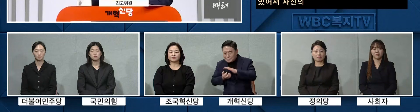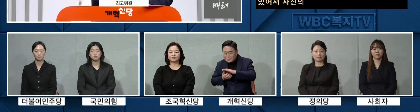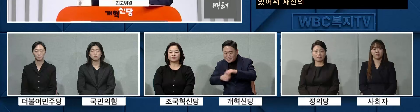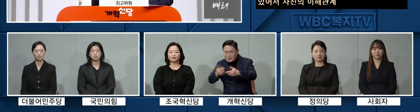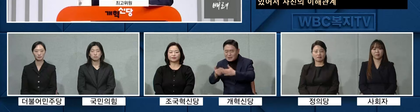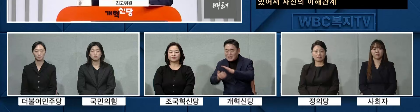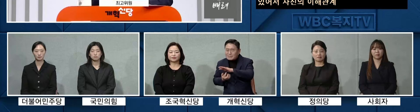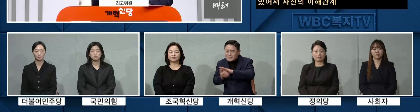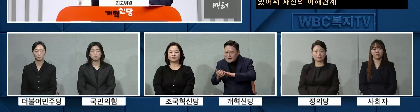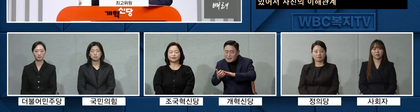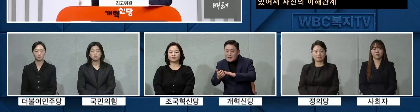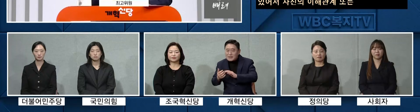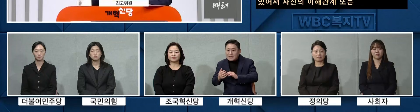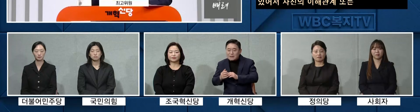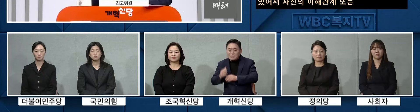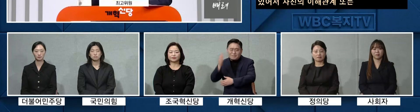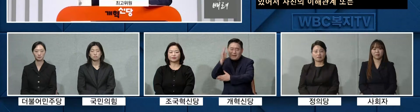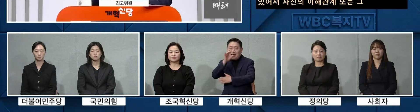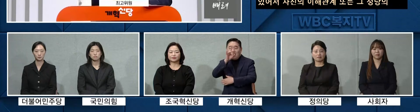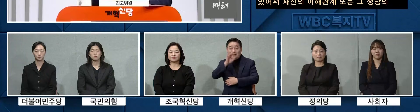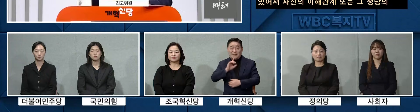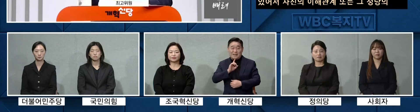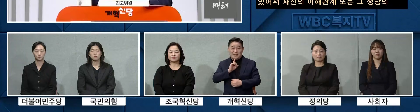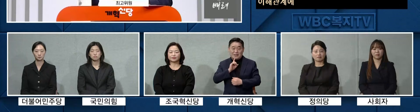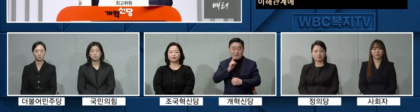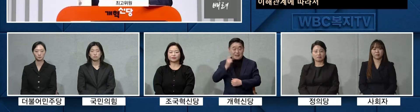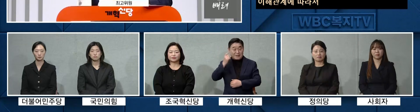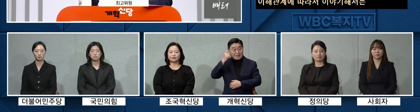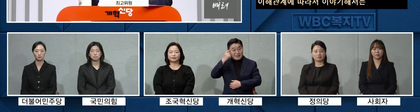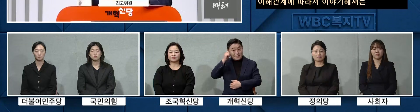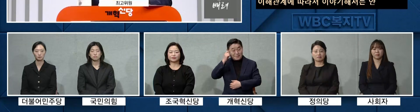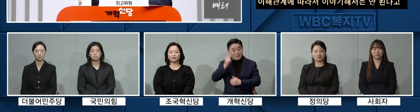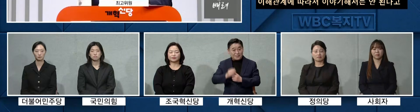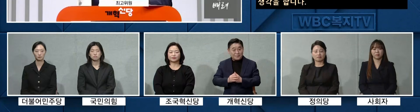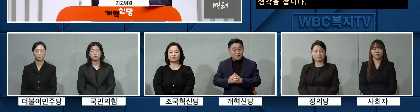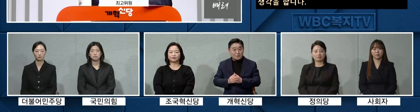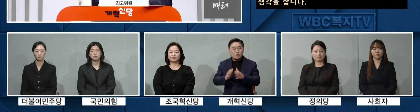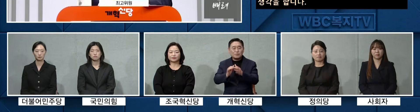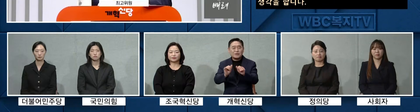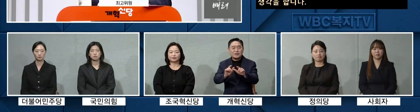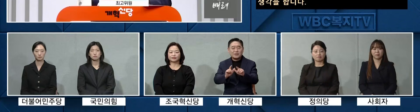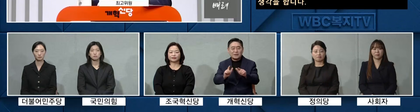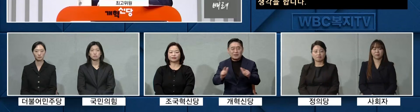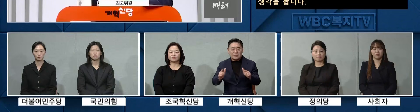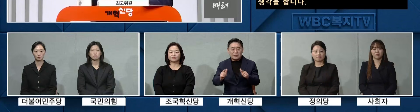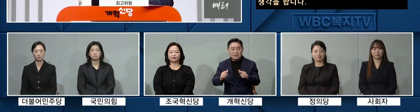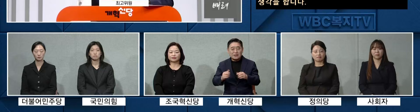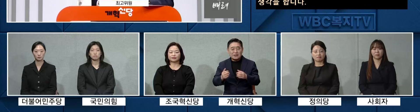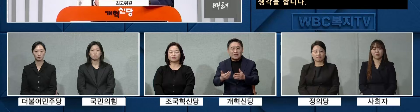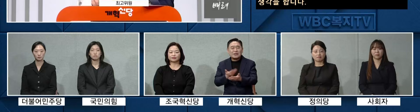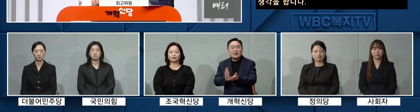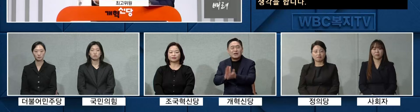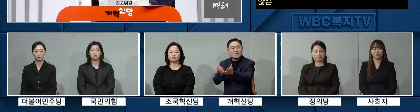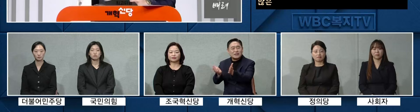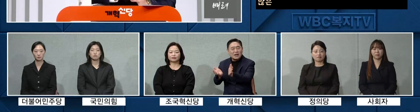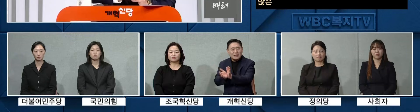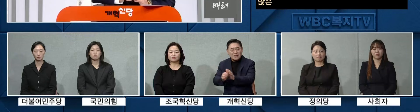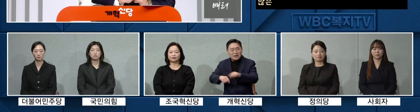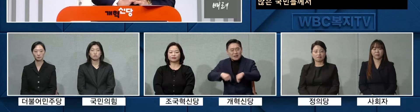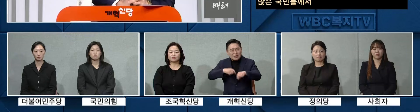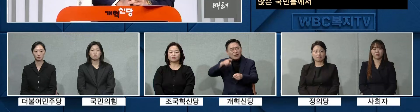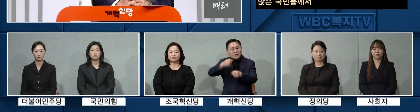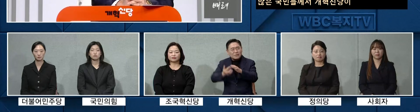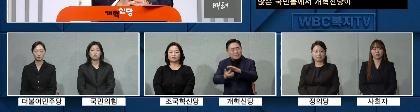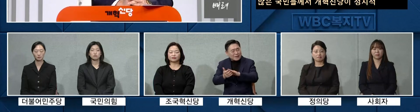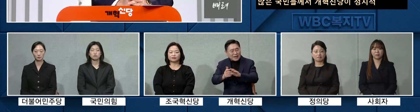정당의 이해관계에 따라서 이야기해서는 안 된다라고 생각을 합니다. 많은 국민들께서 개혁신당이 정치적 셈법이 아닌